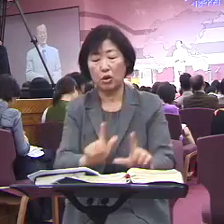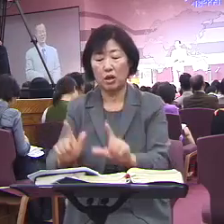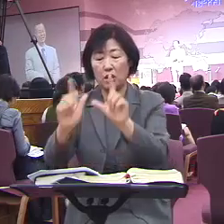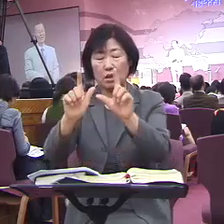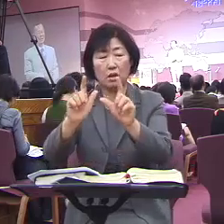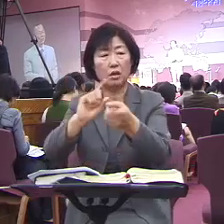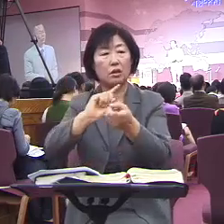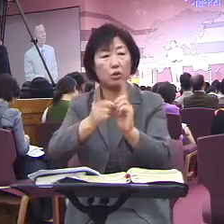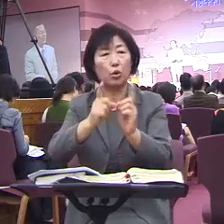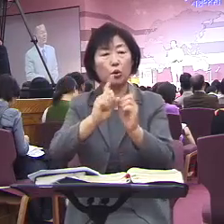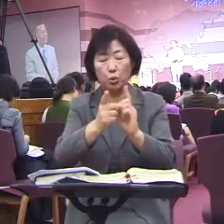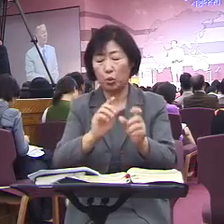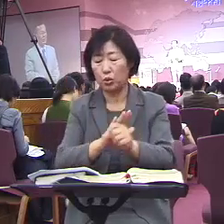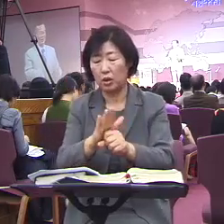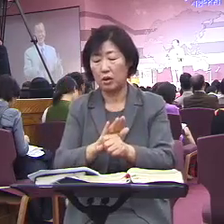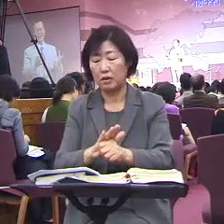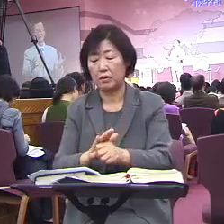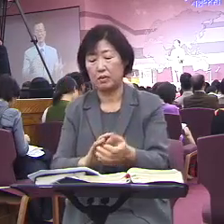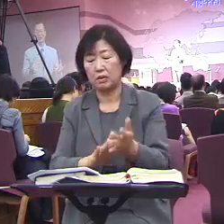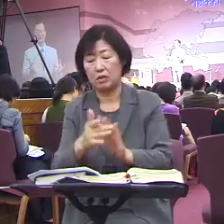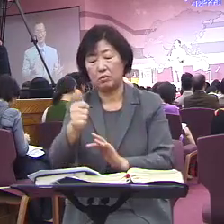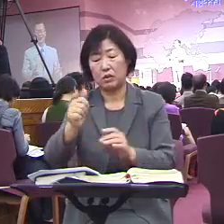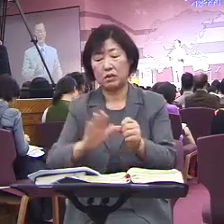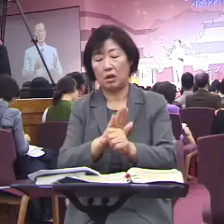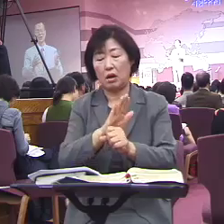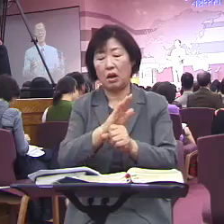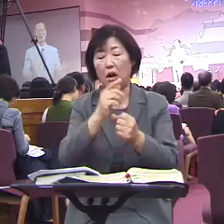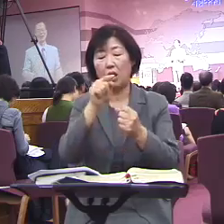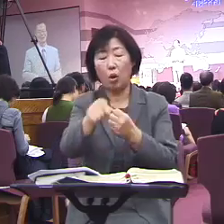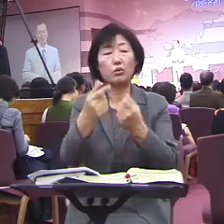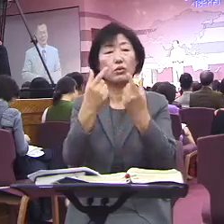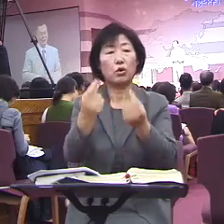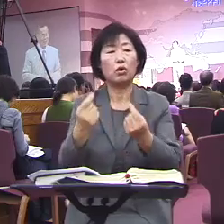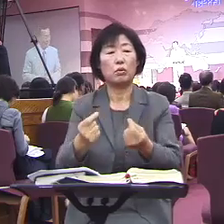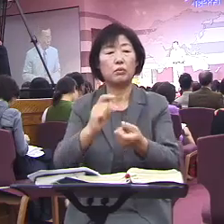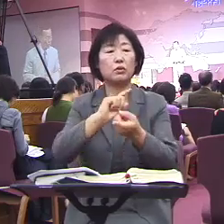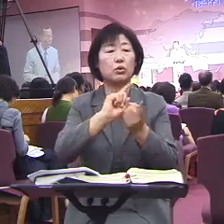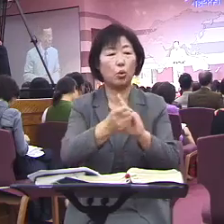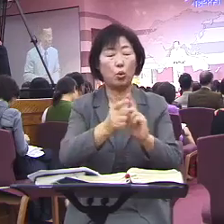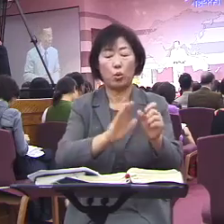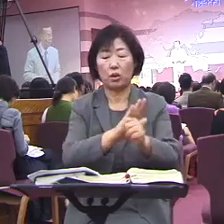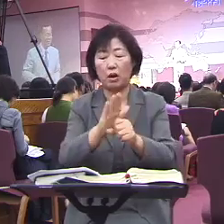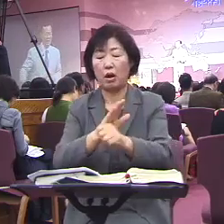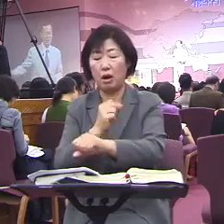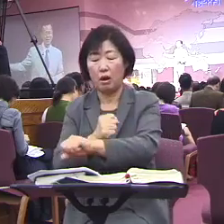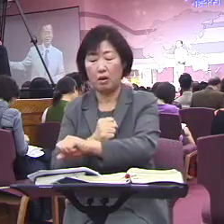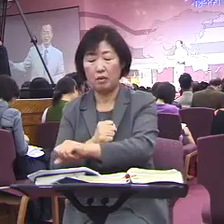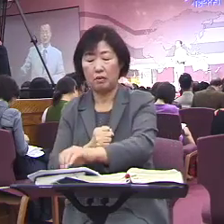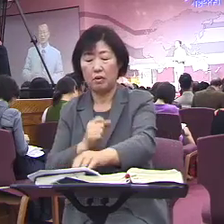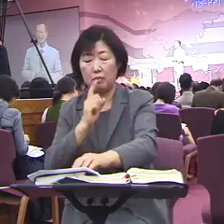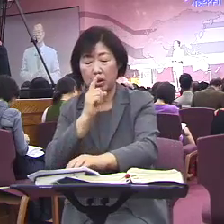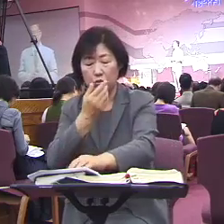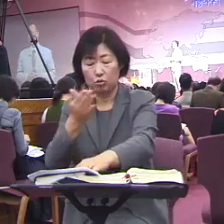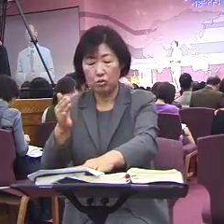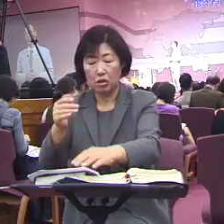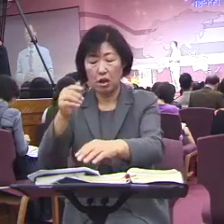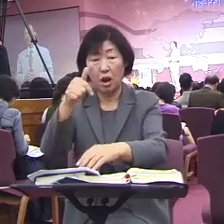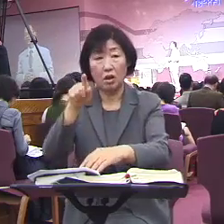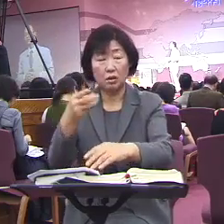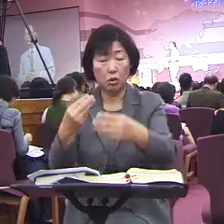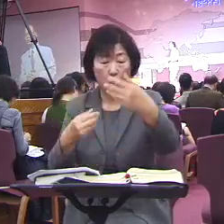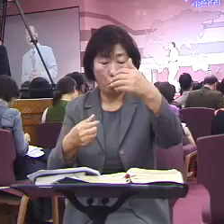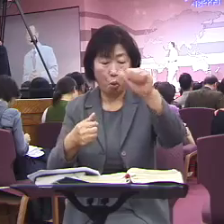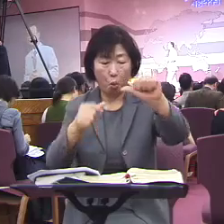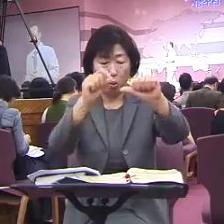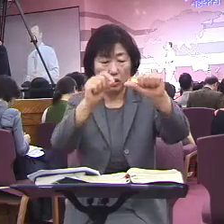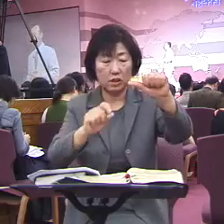서로 사랑하라. 예수님이 우리를 사랑한 것처럼 서로 사랑하라고 말씀해 주시고 있습니다. 갈라디아서 5장 14절에도